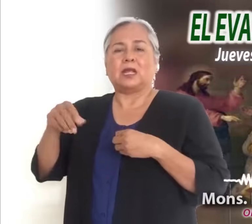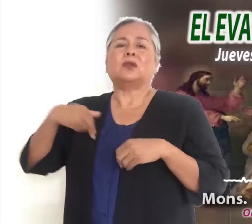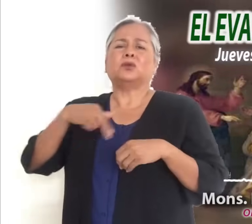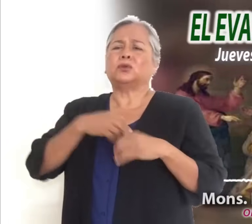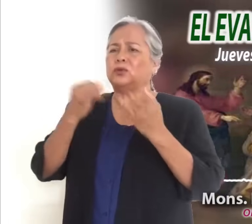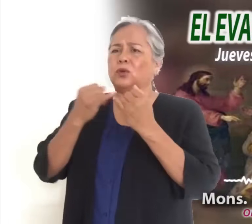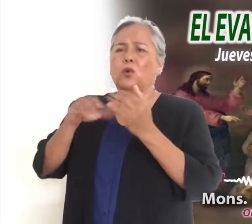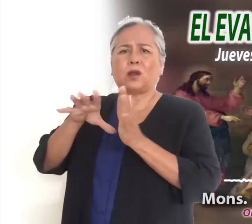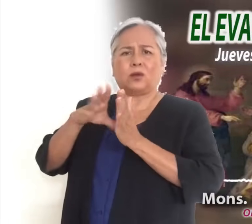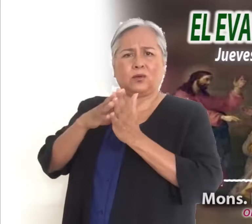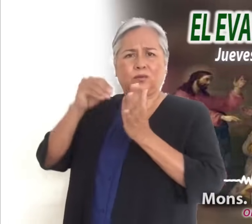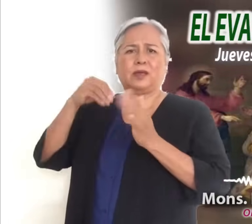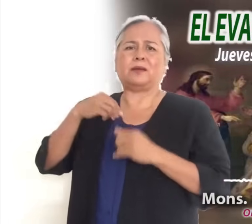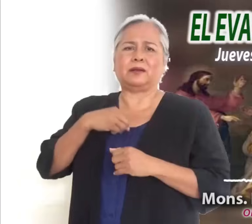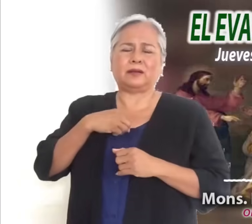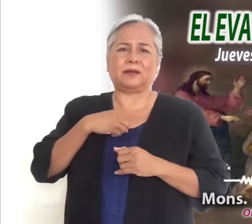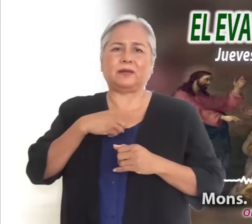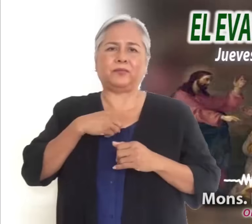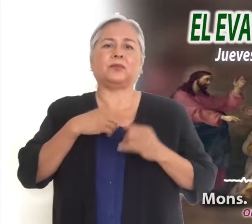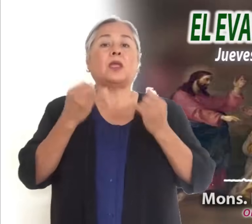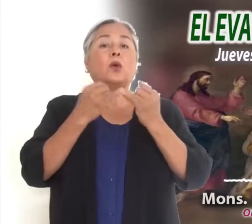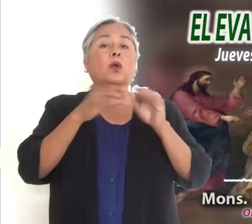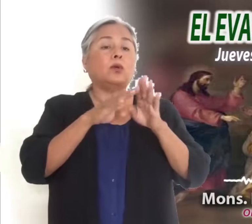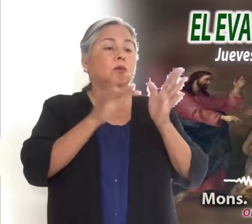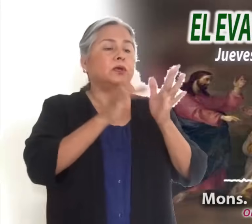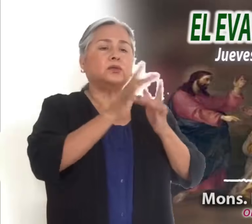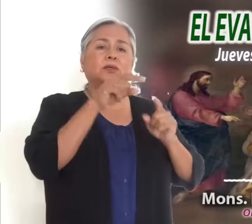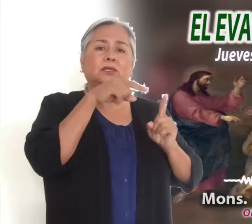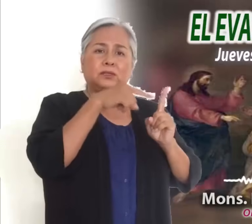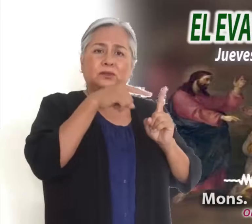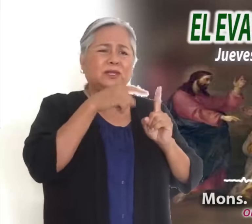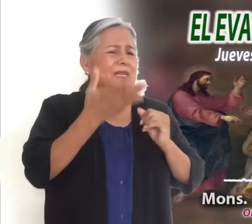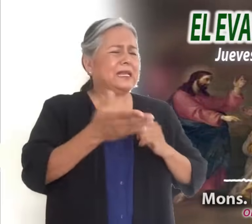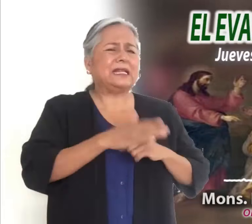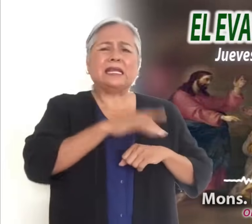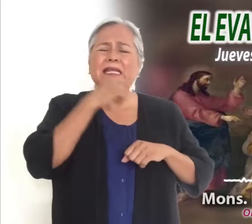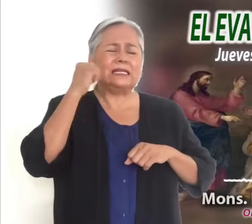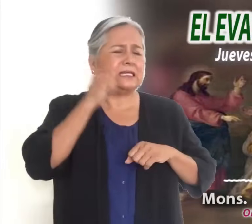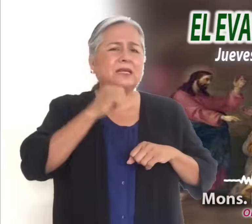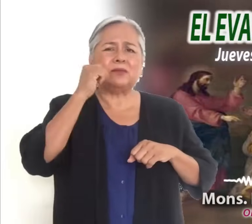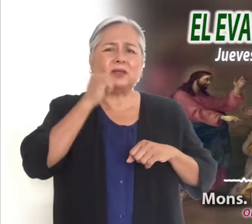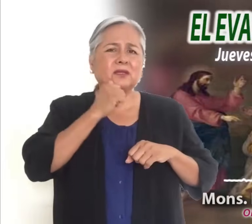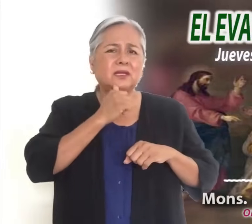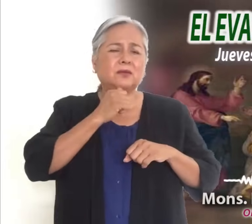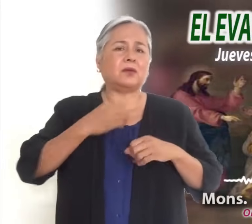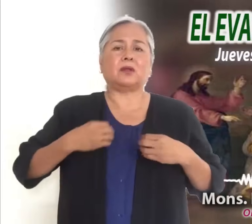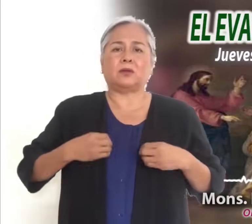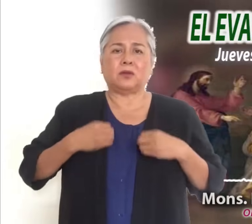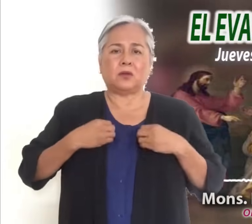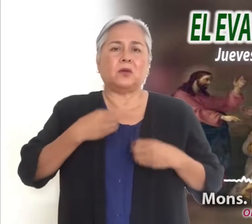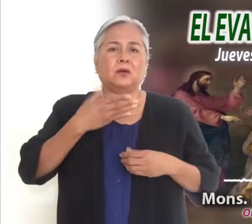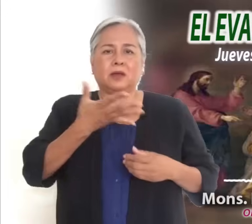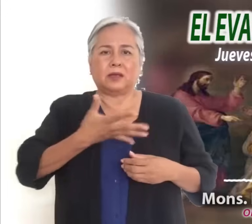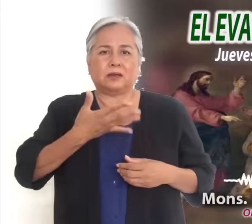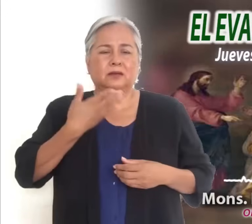Esta enseñanza de servicio y fidelidad a Jesús hasta derramar su sangre.